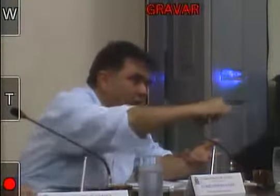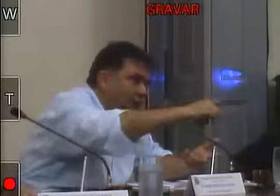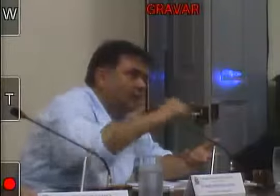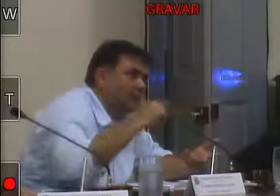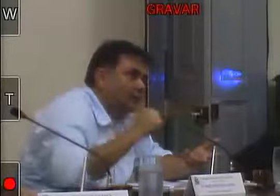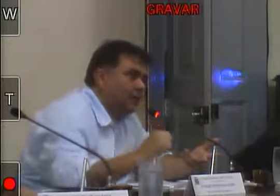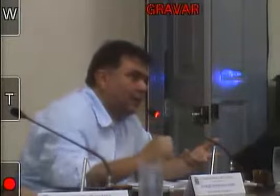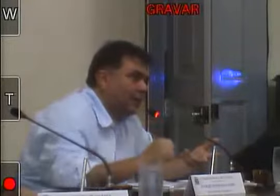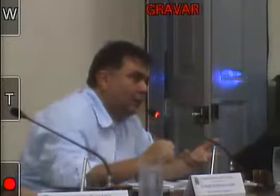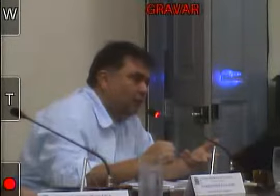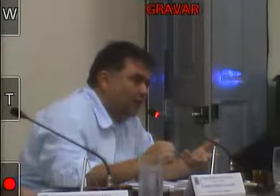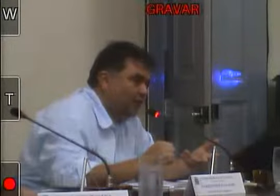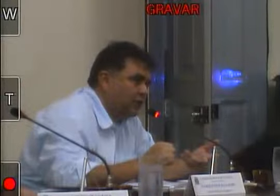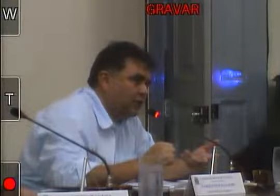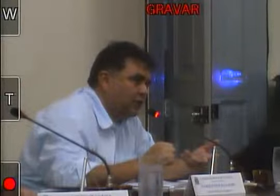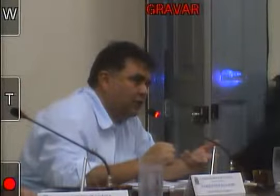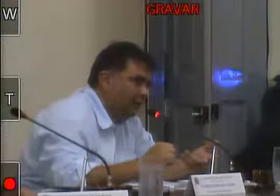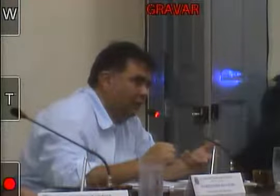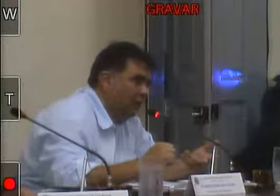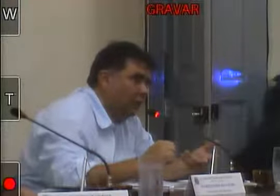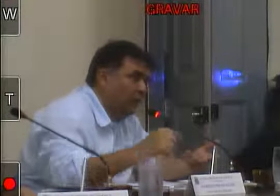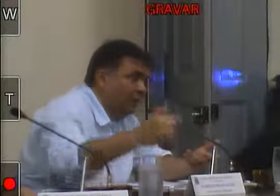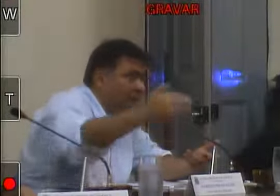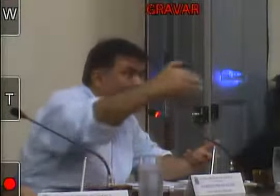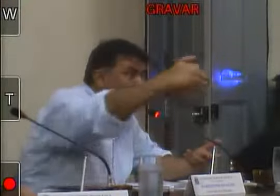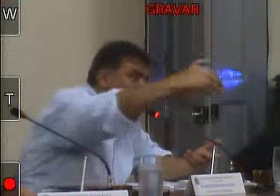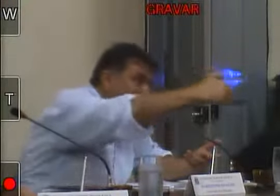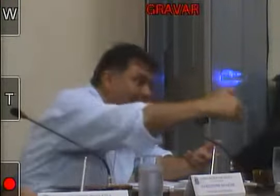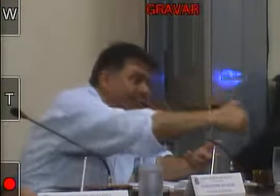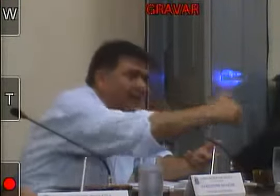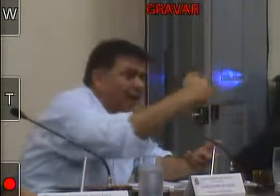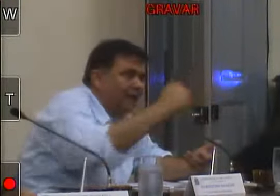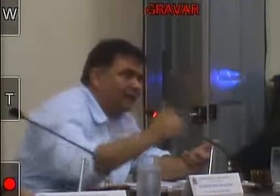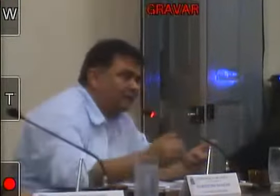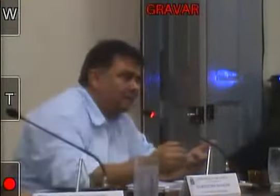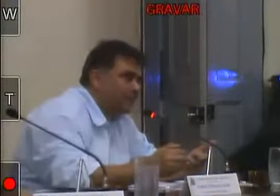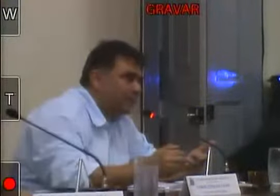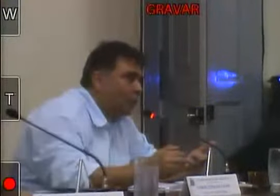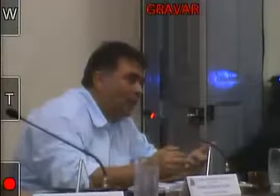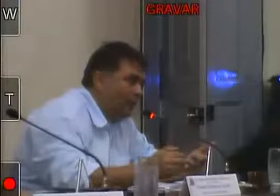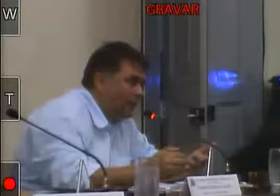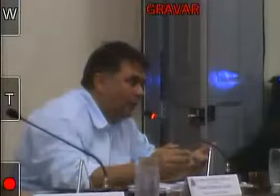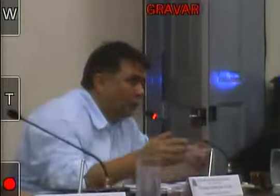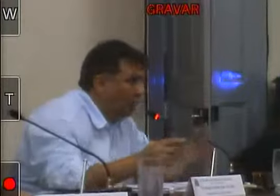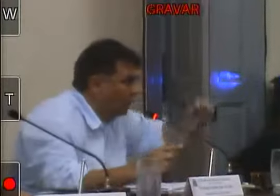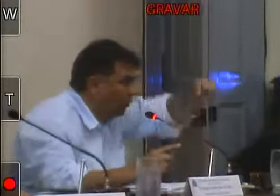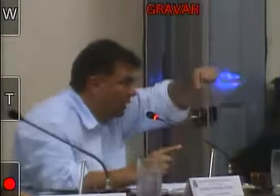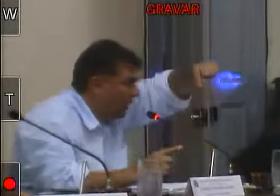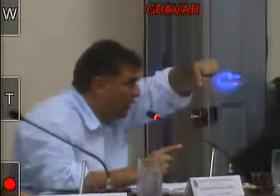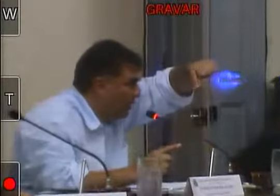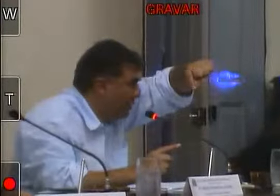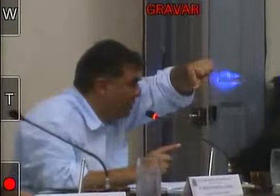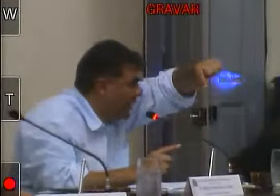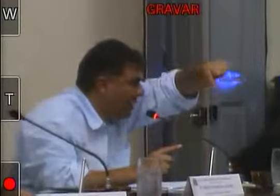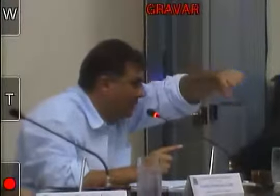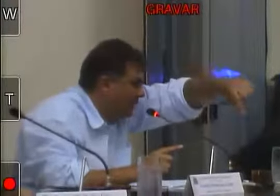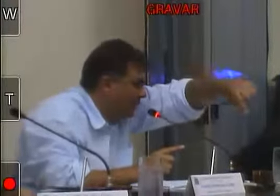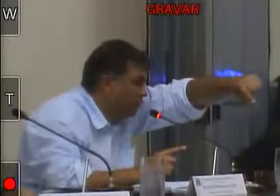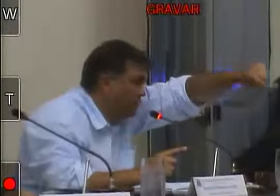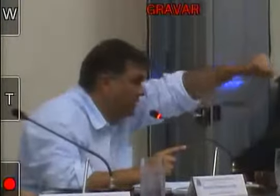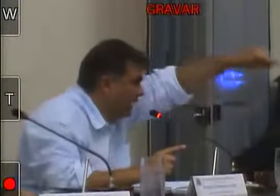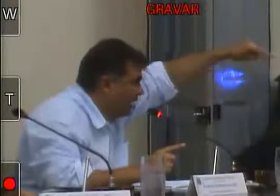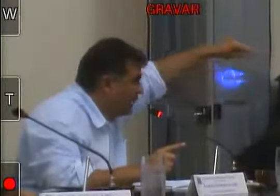RJ 137, até Barra do Piraí, a entrada da rua Maria Ezequiel da Almeida, porque é onde sai da